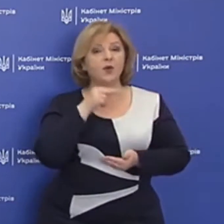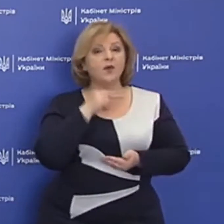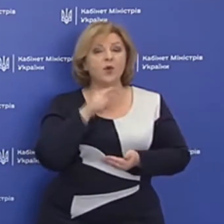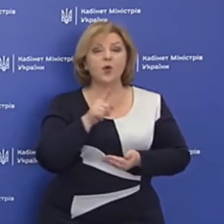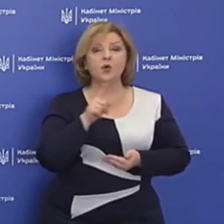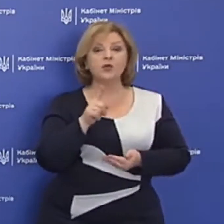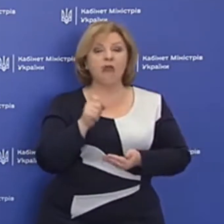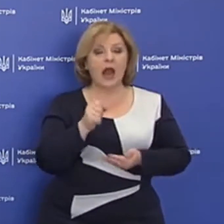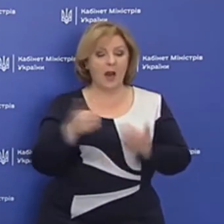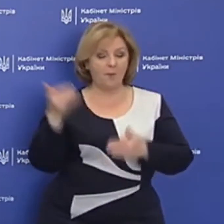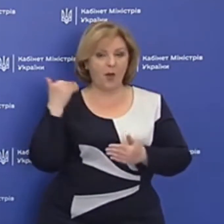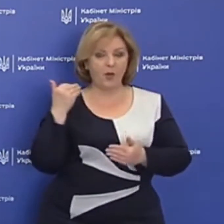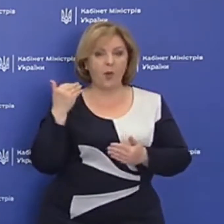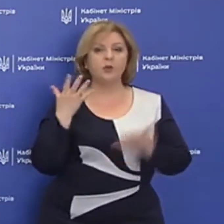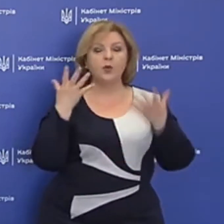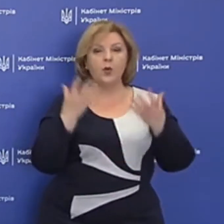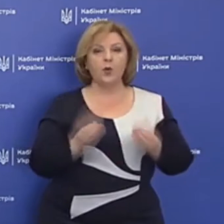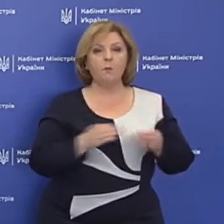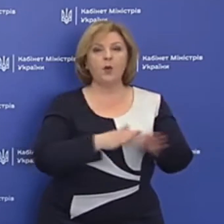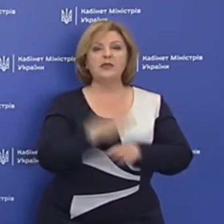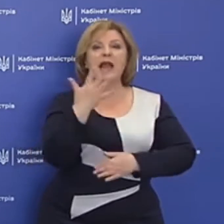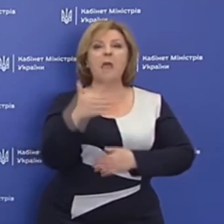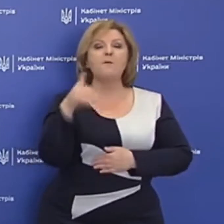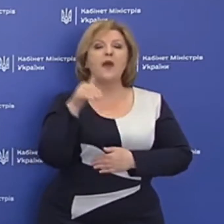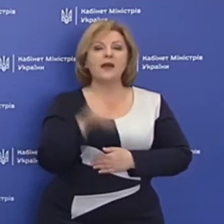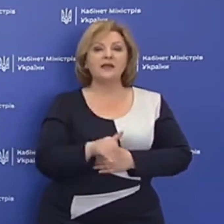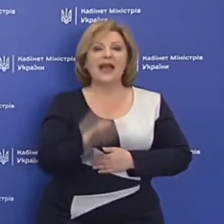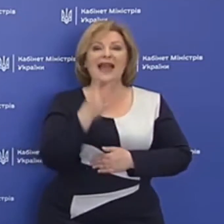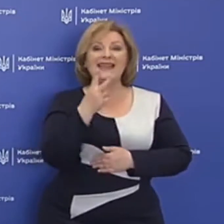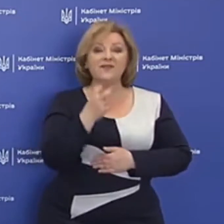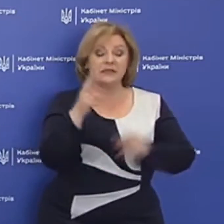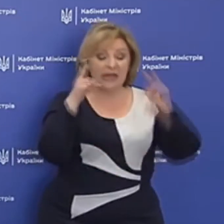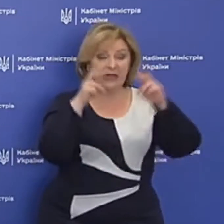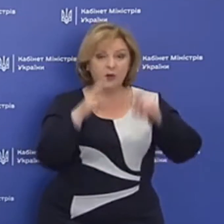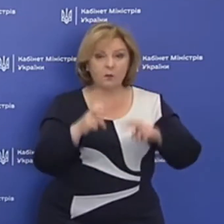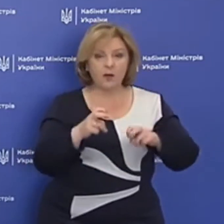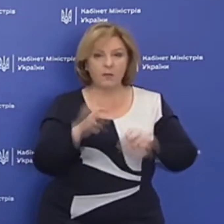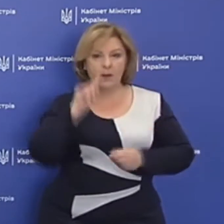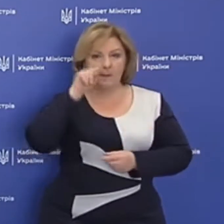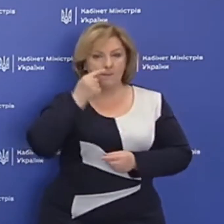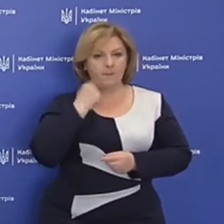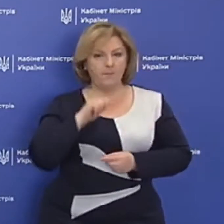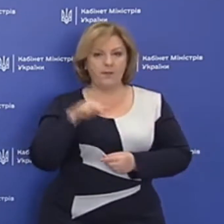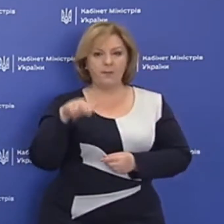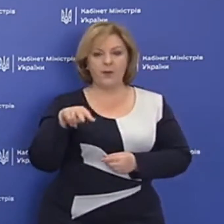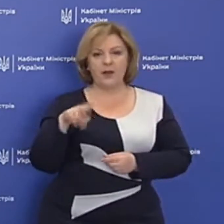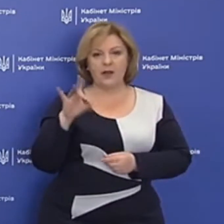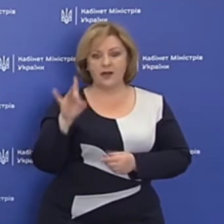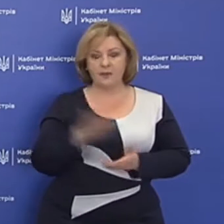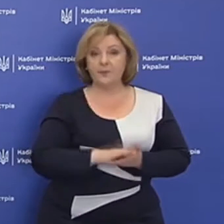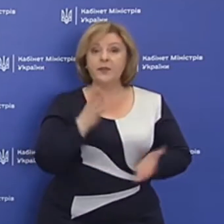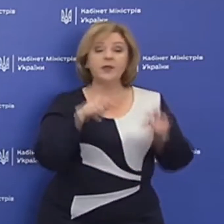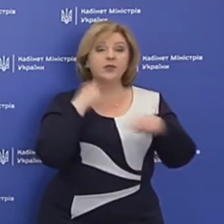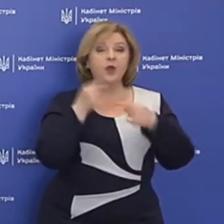за попередню добу здійснено 5200 досліджень методом ПЛР. Якщо говорити